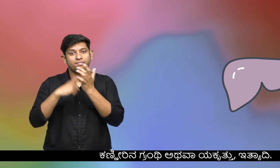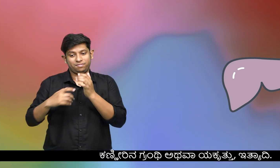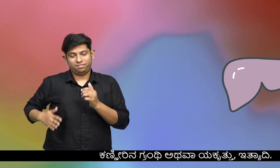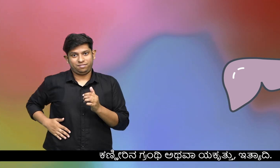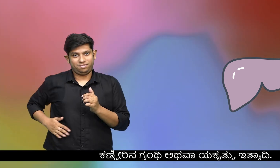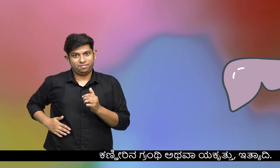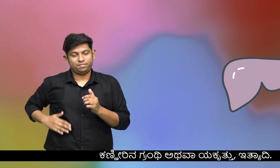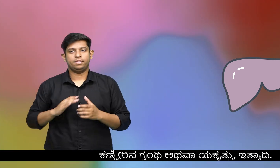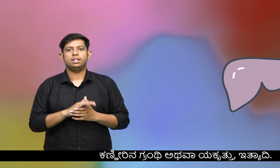ಯಕೃತ್ತು ಇತ್ಯಾದಿ.